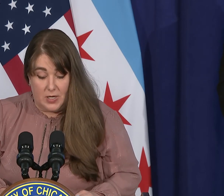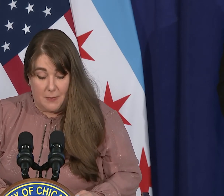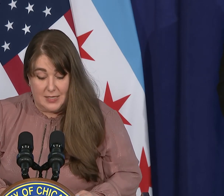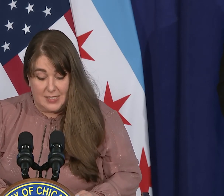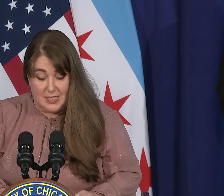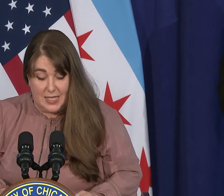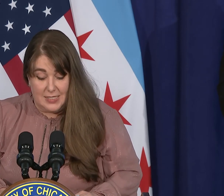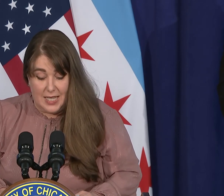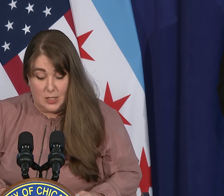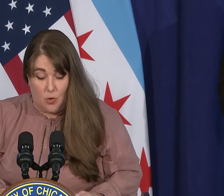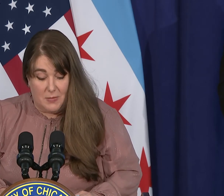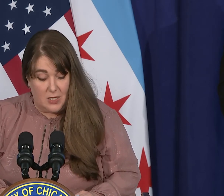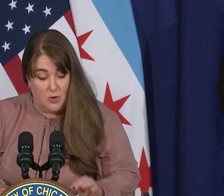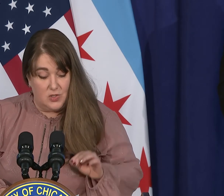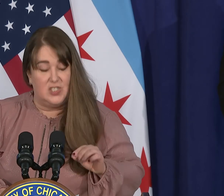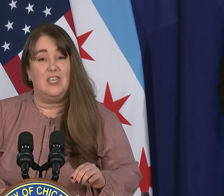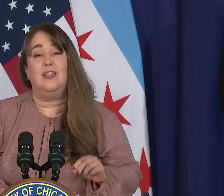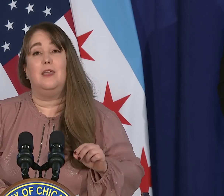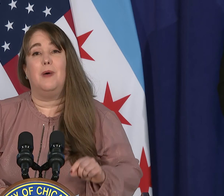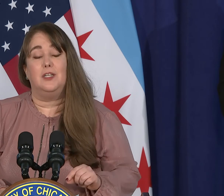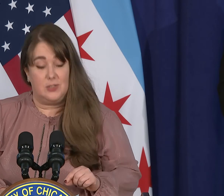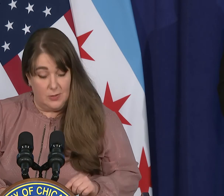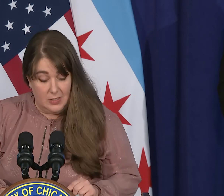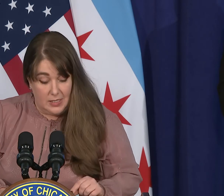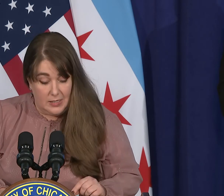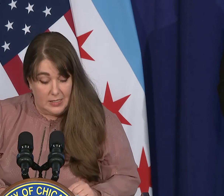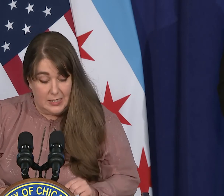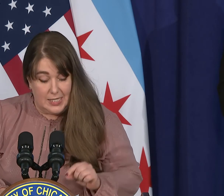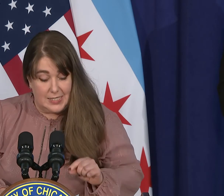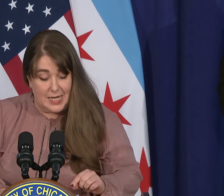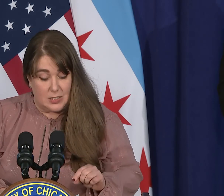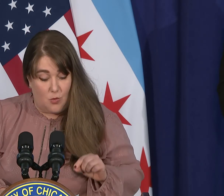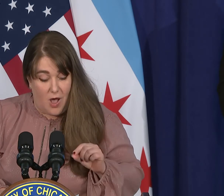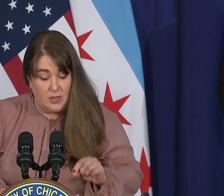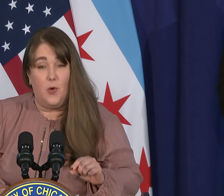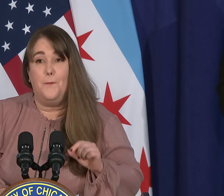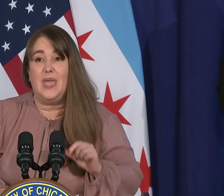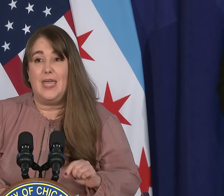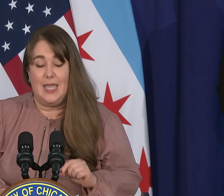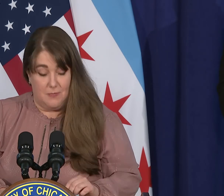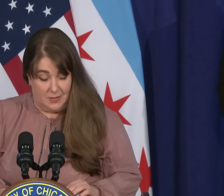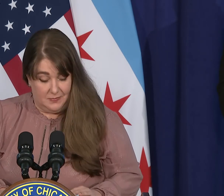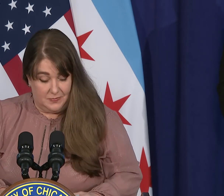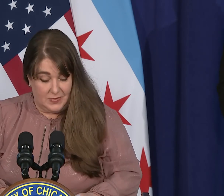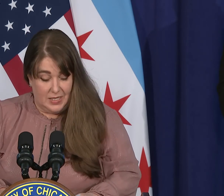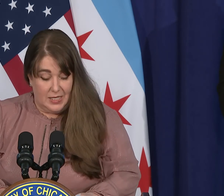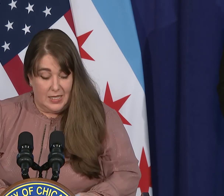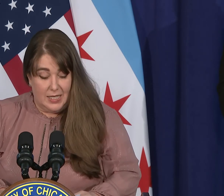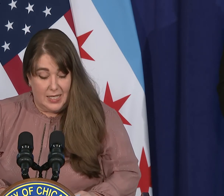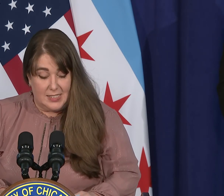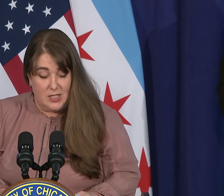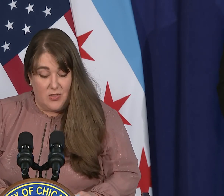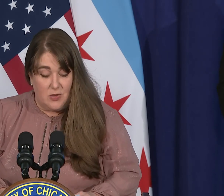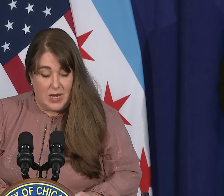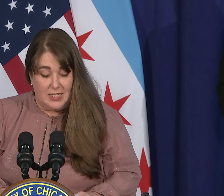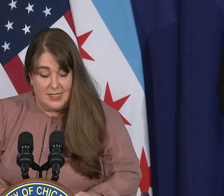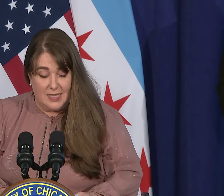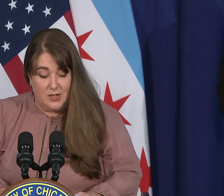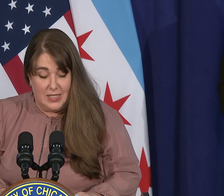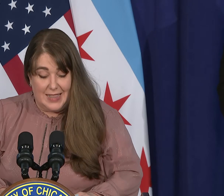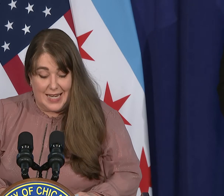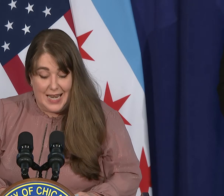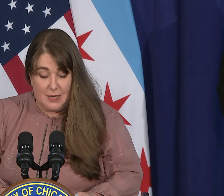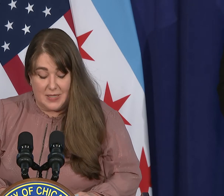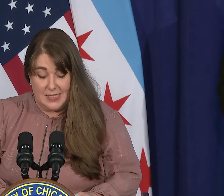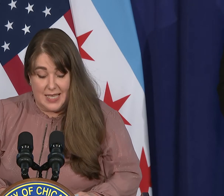pueden programar citas el domingo 7 de marzo desde las 4 p.m. El sitio de United